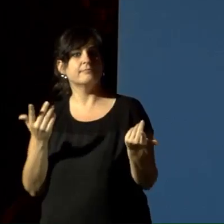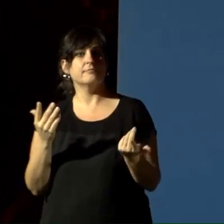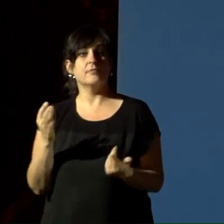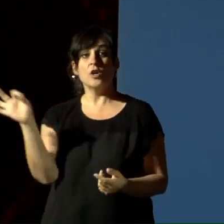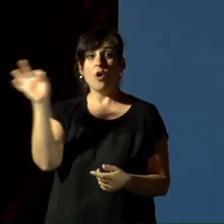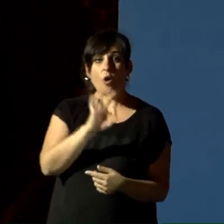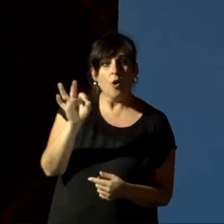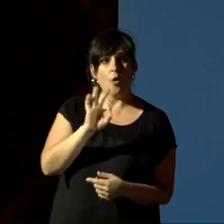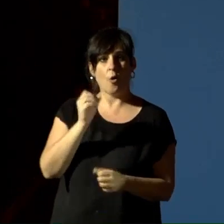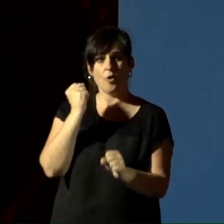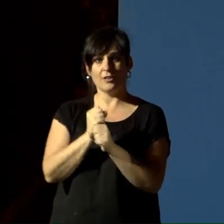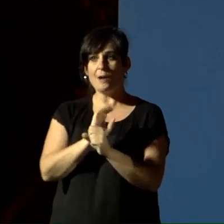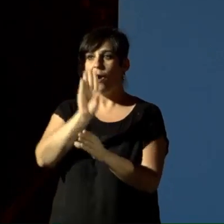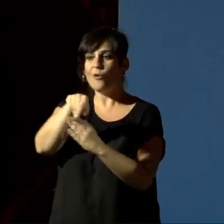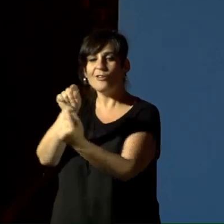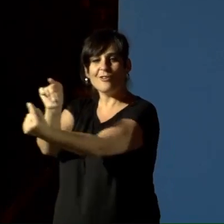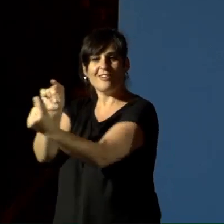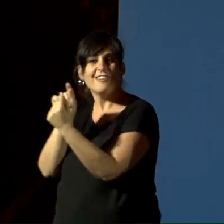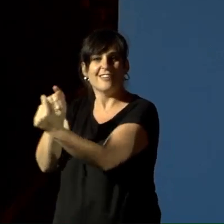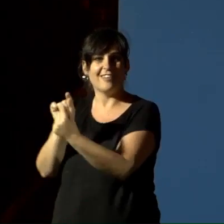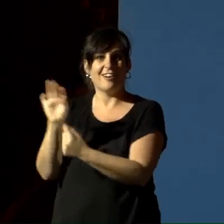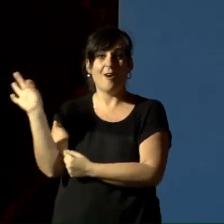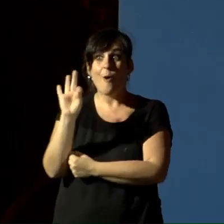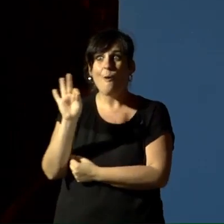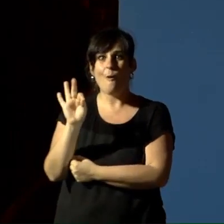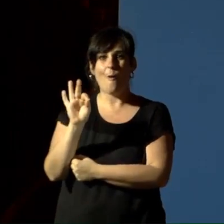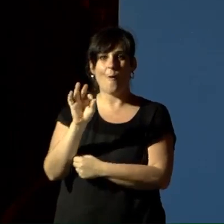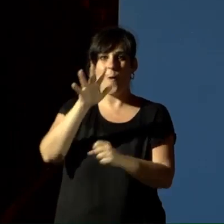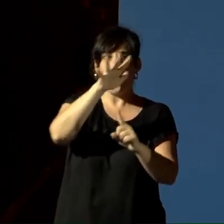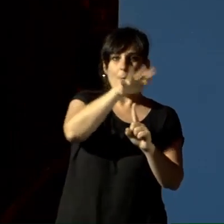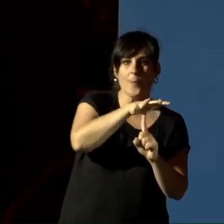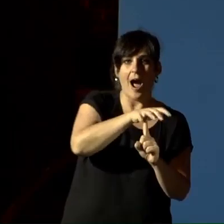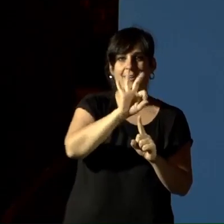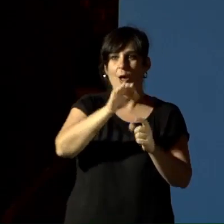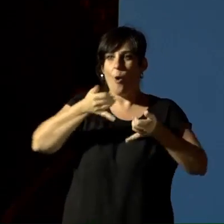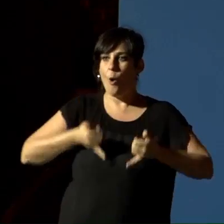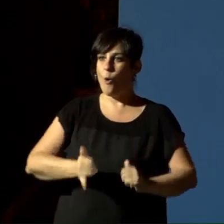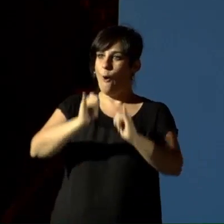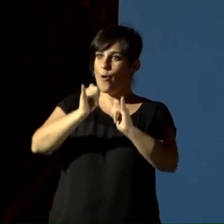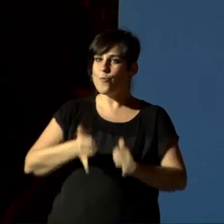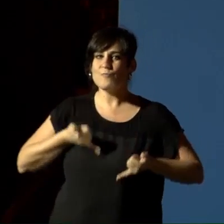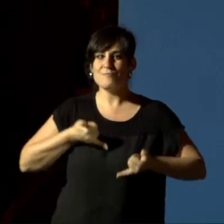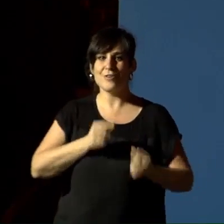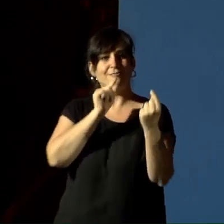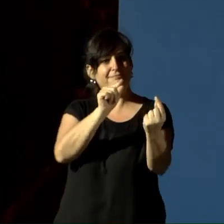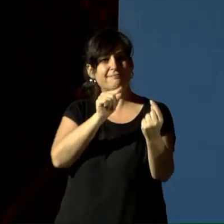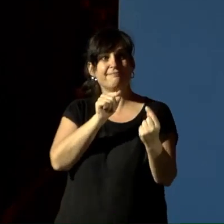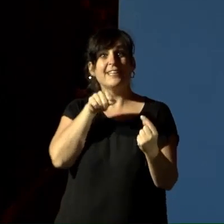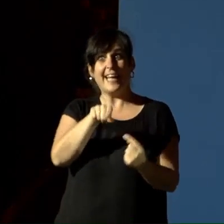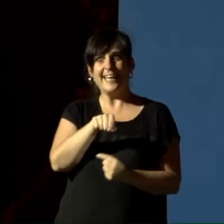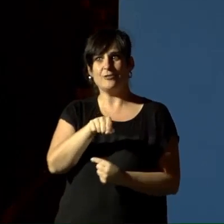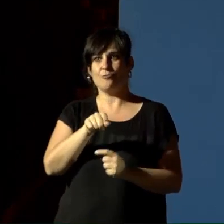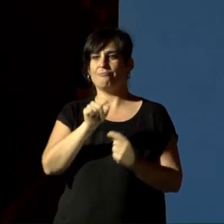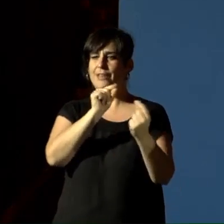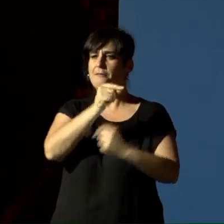importantes están nos traballos. As tertulias importantes están nos parques, nos columpios. As tertulias, esas tertulias